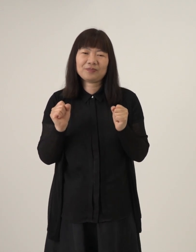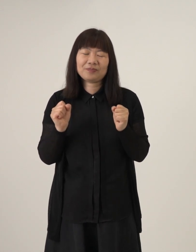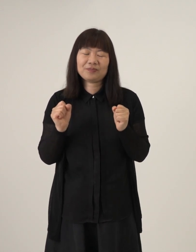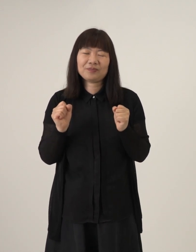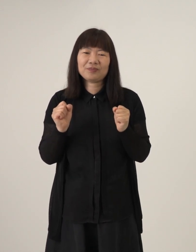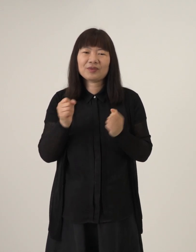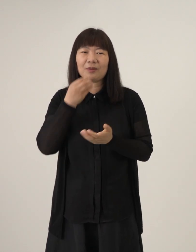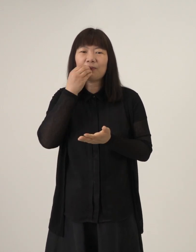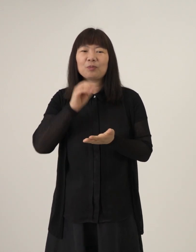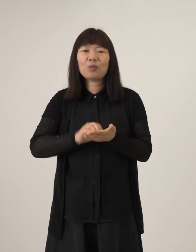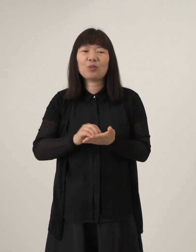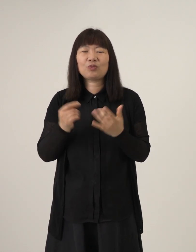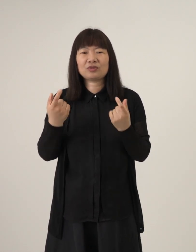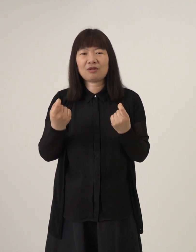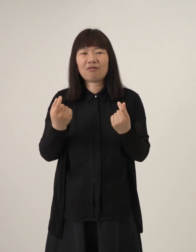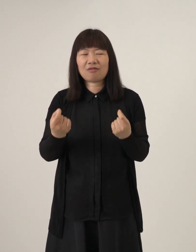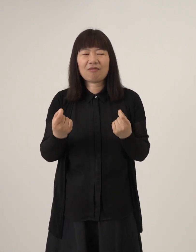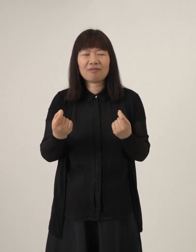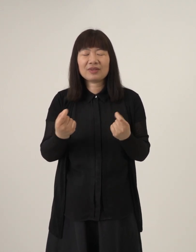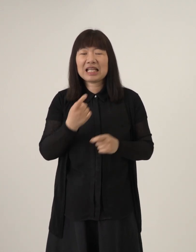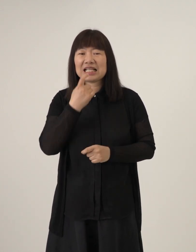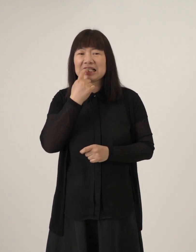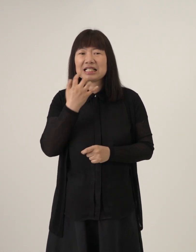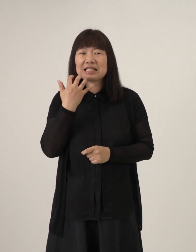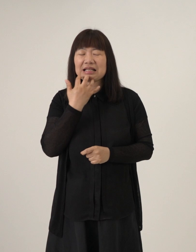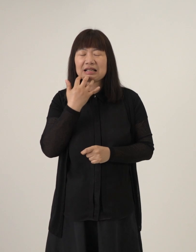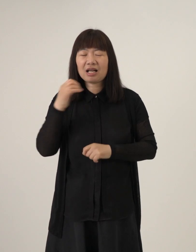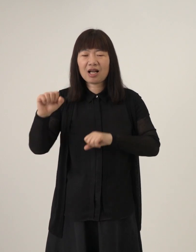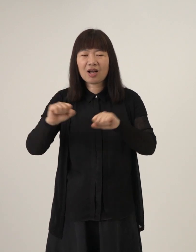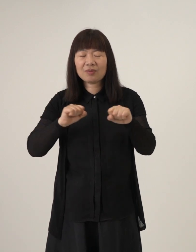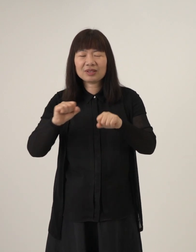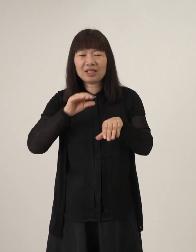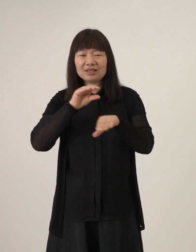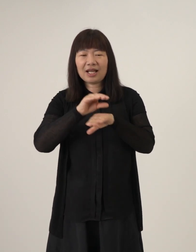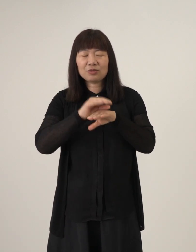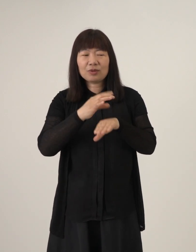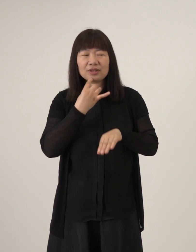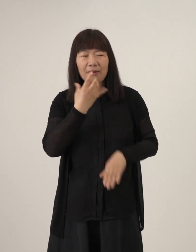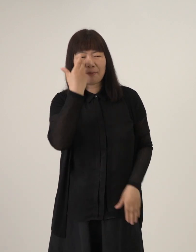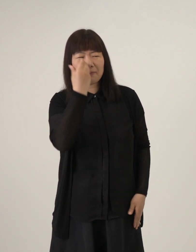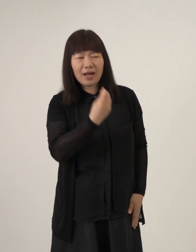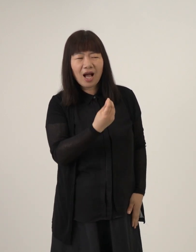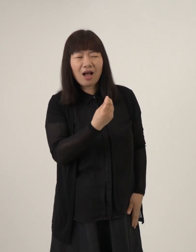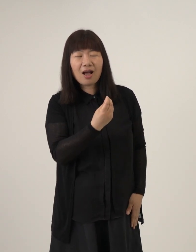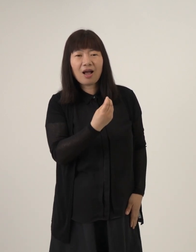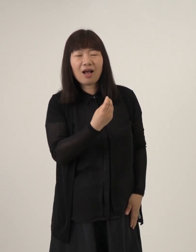목석이 되어서 하얀 색깔의 움직이는 자동차만 지나가면